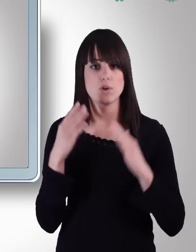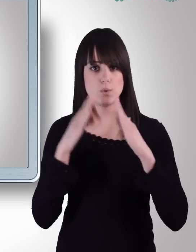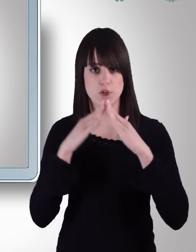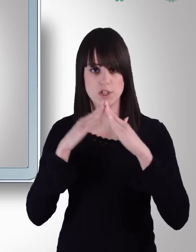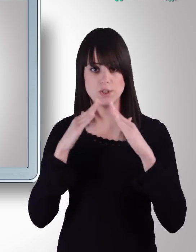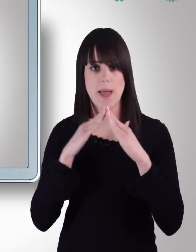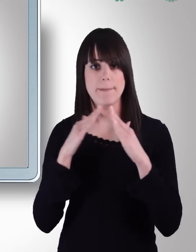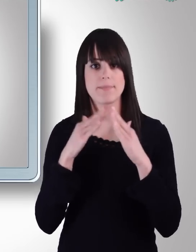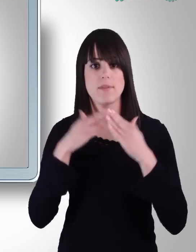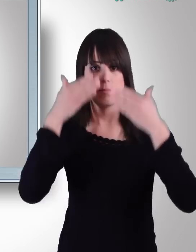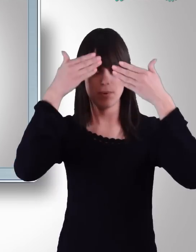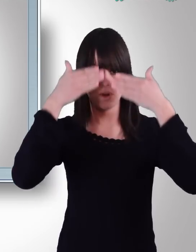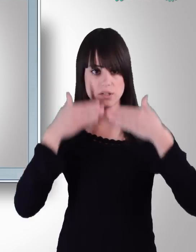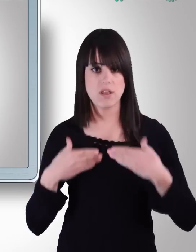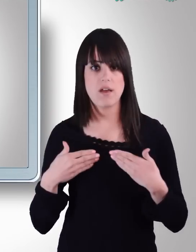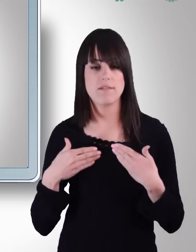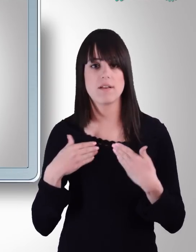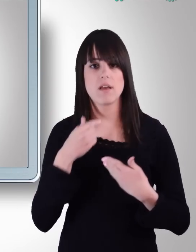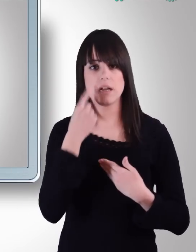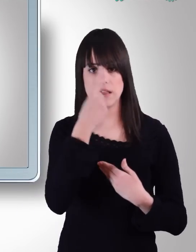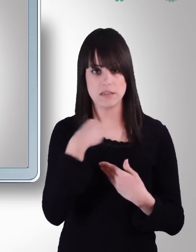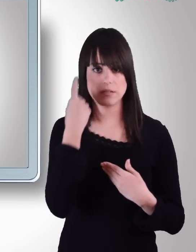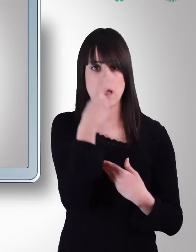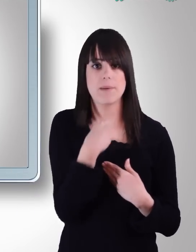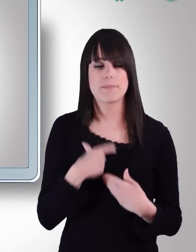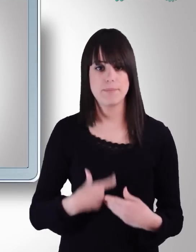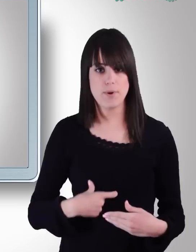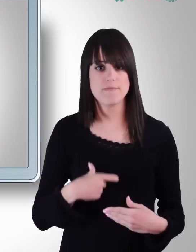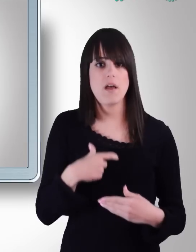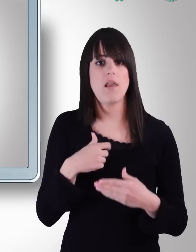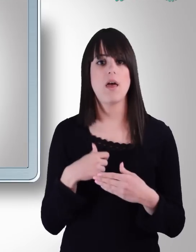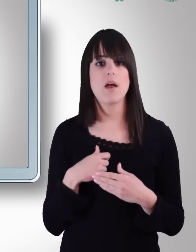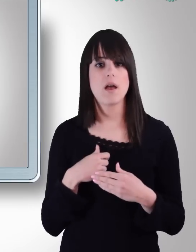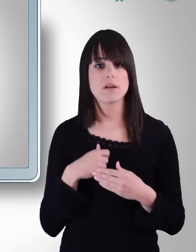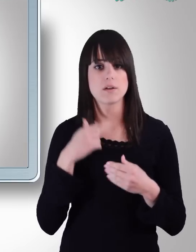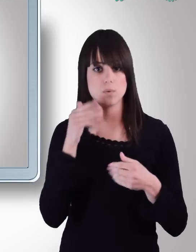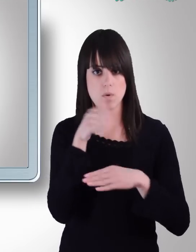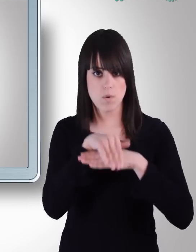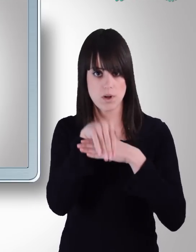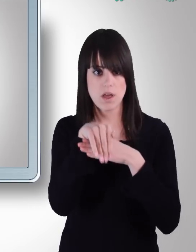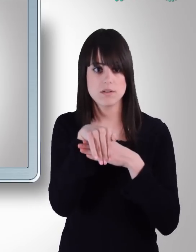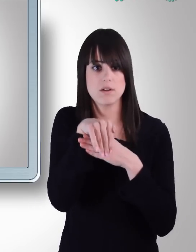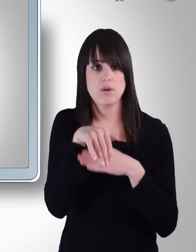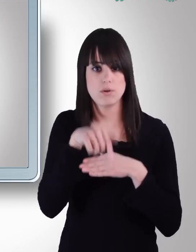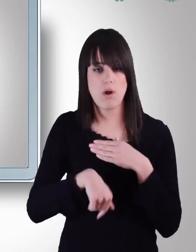timeline, to jest home feed vašeg Instagram profila, a u donjem samom uglu imate pet različitih opcija.